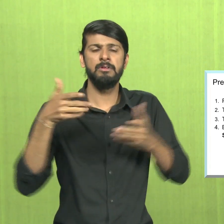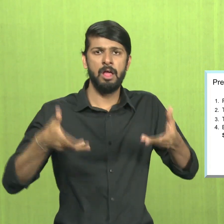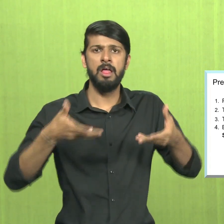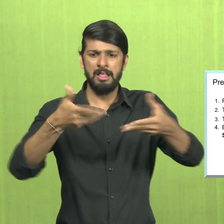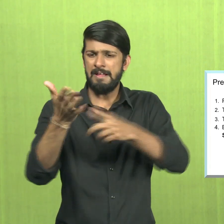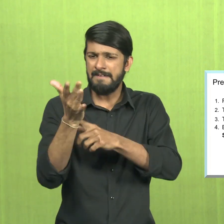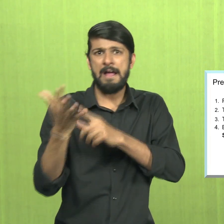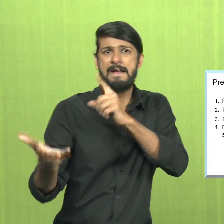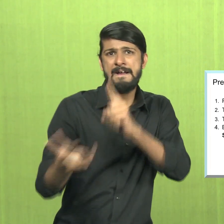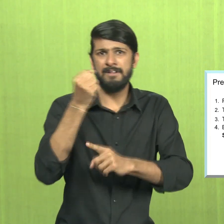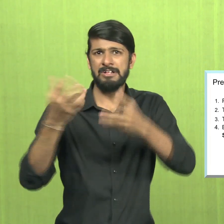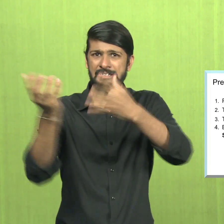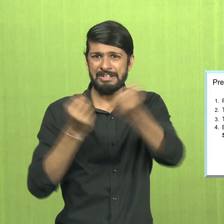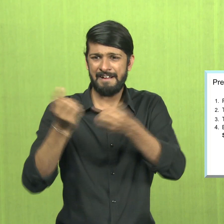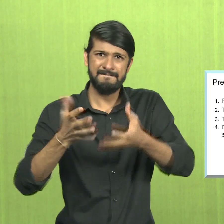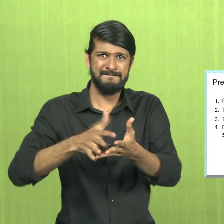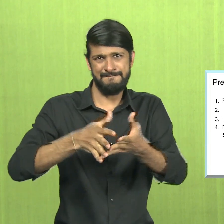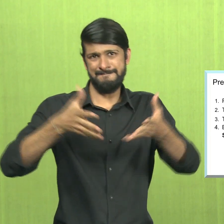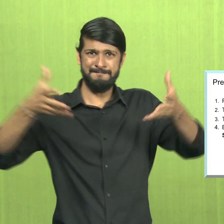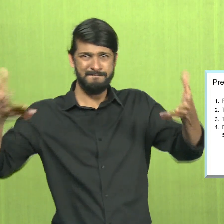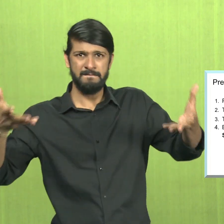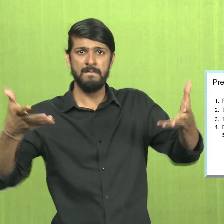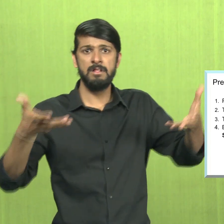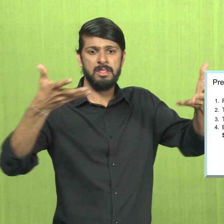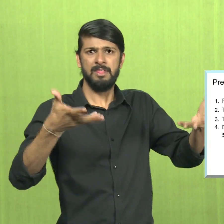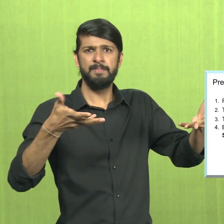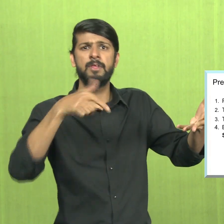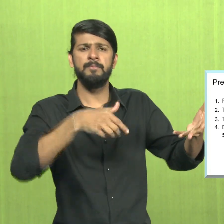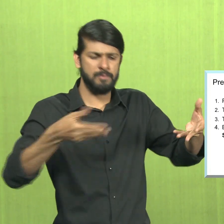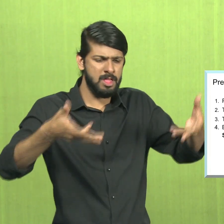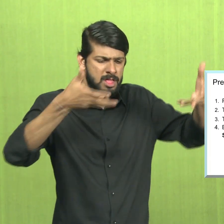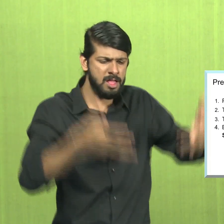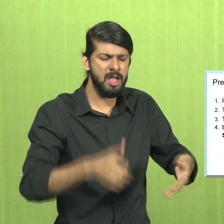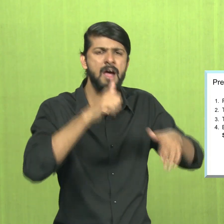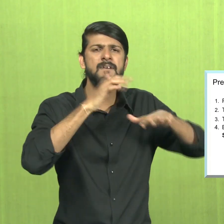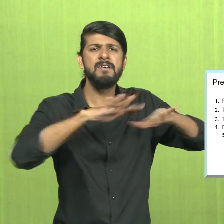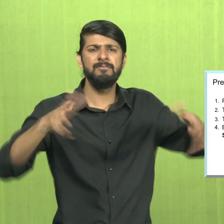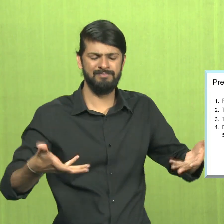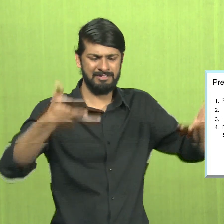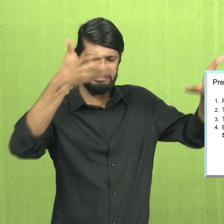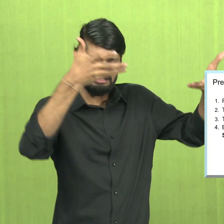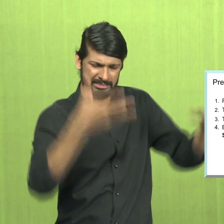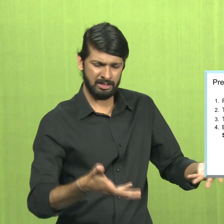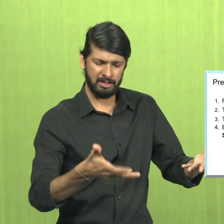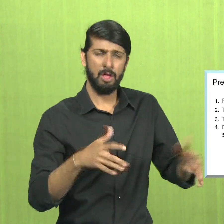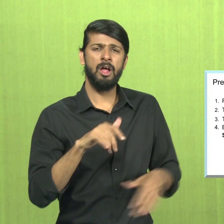कि दीपावली इज ए कि आप टर्मिनेटिंग पाल्म लीव्स बे वर्क्ड अंडर वॉटर फॉर